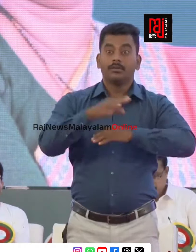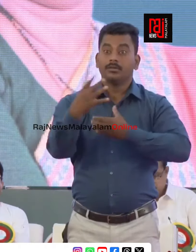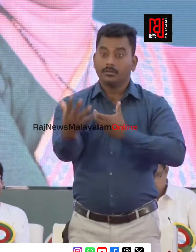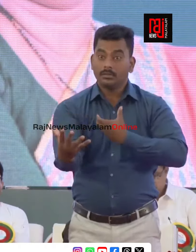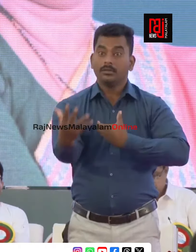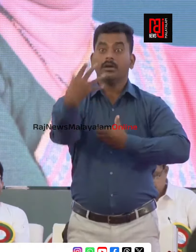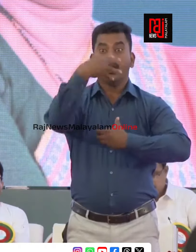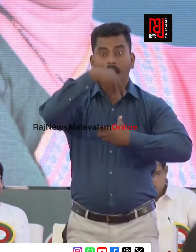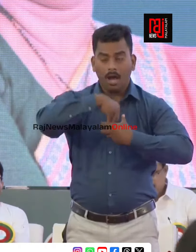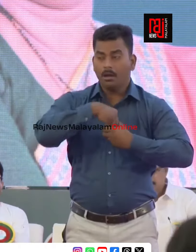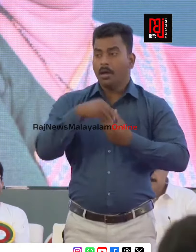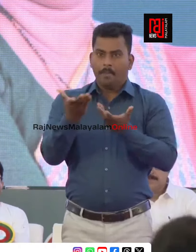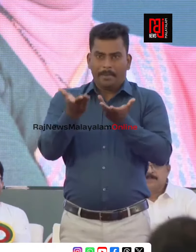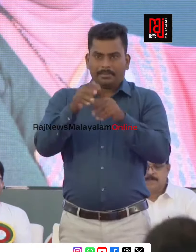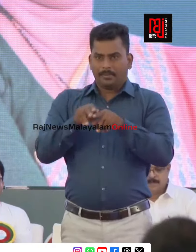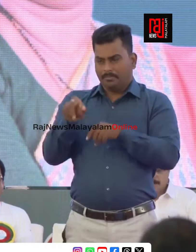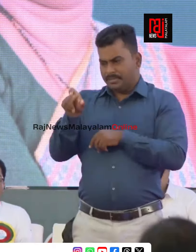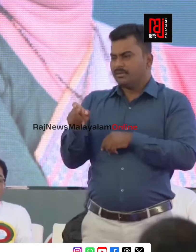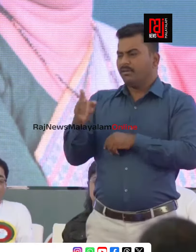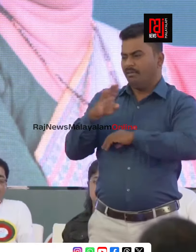എന്ത് കാരണത്തിൻ്റെ പേരിലാണെങ്കിലും